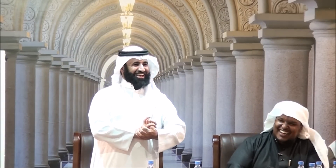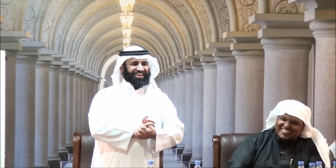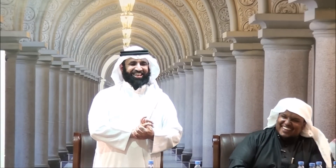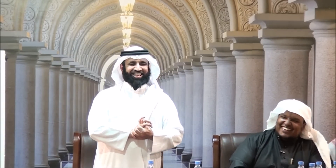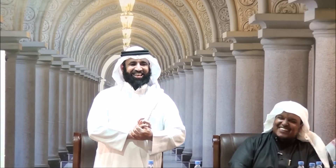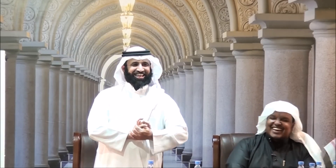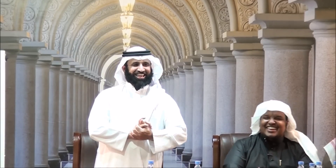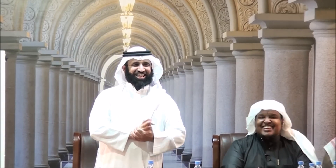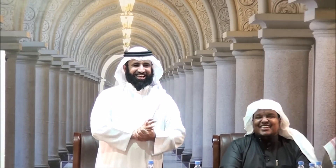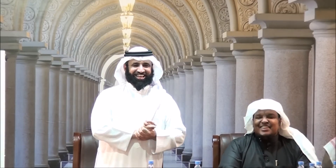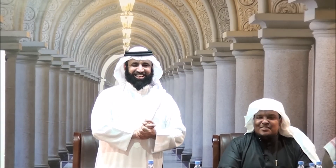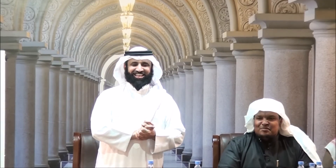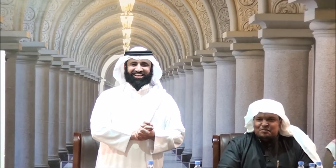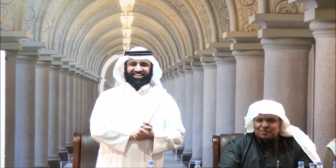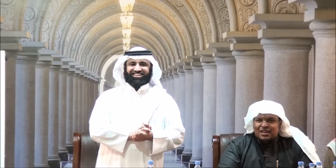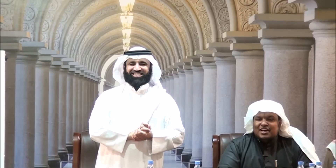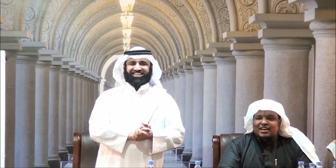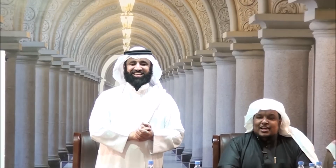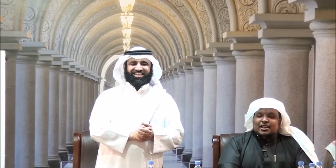الله يجزاك الخير.